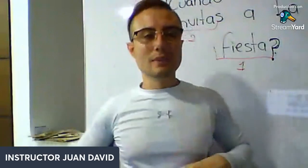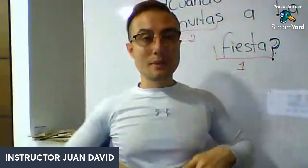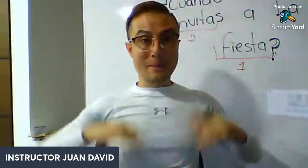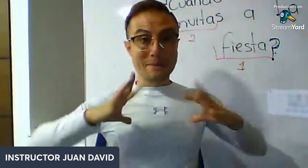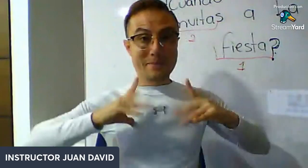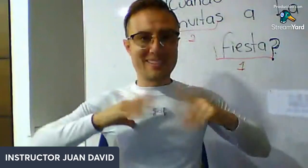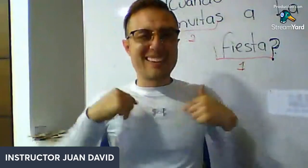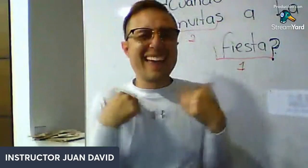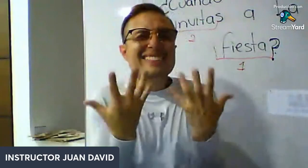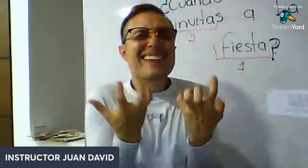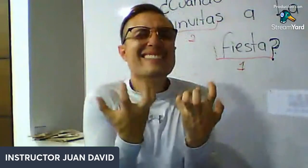muy bien